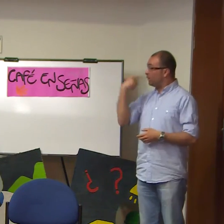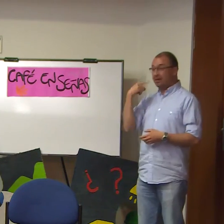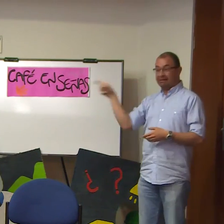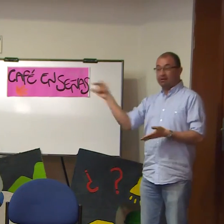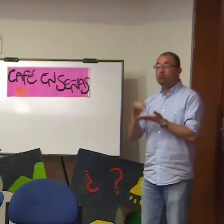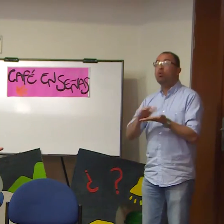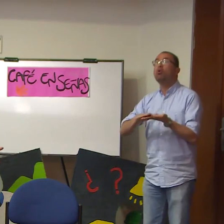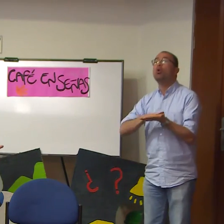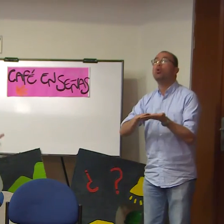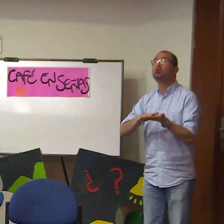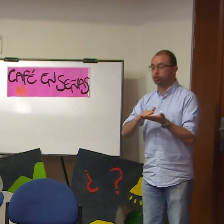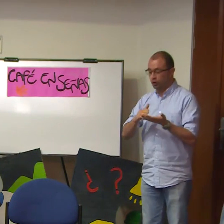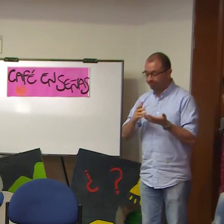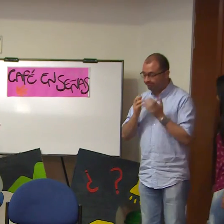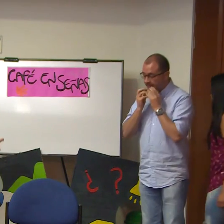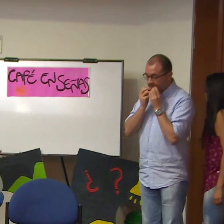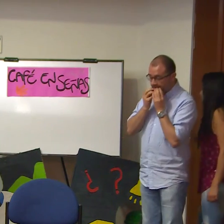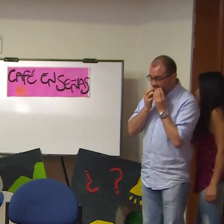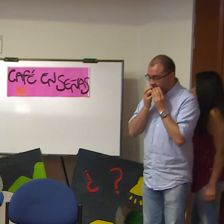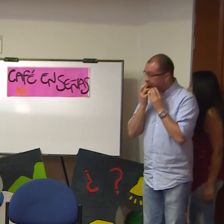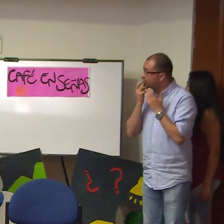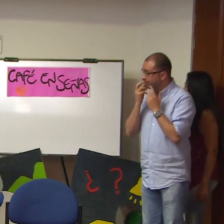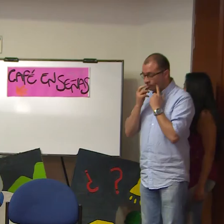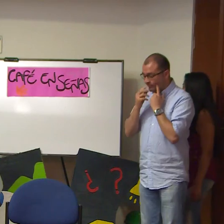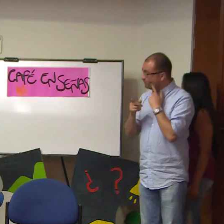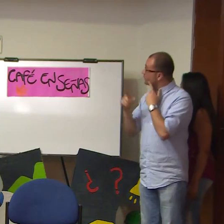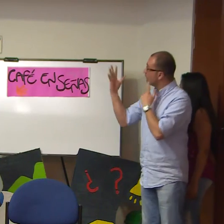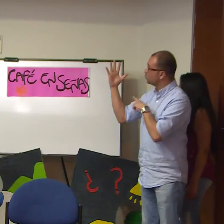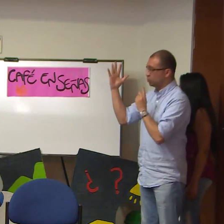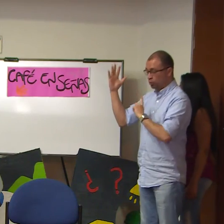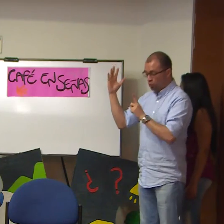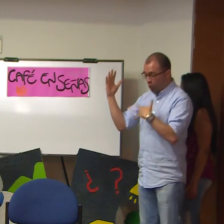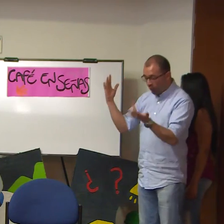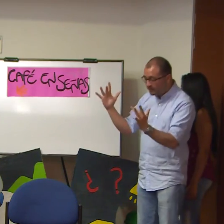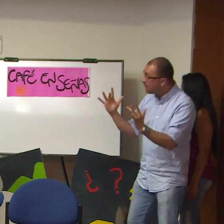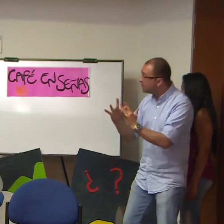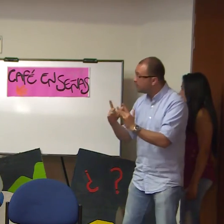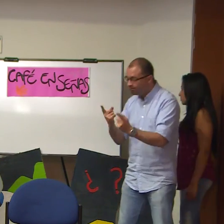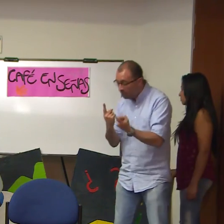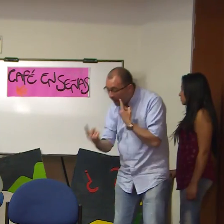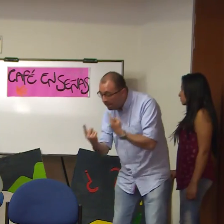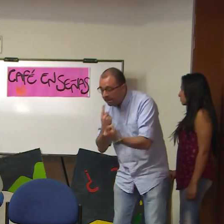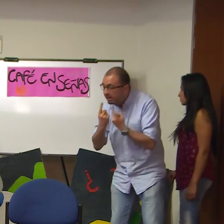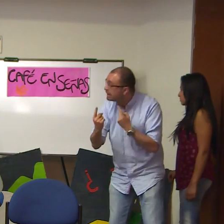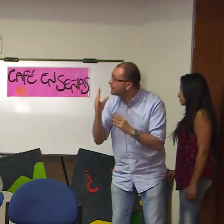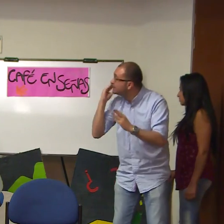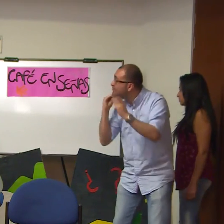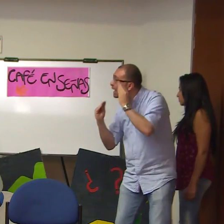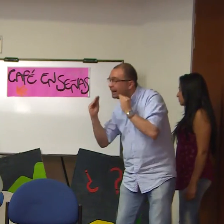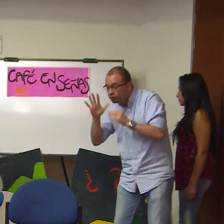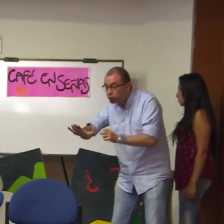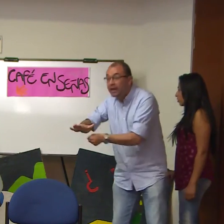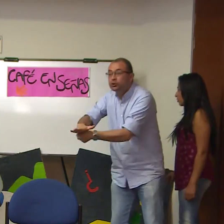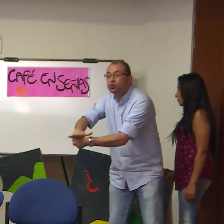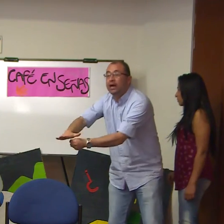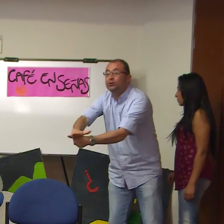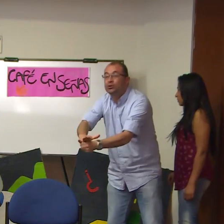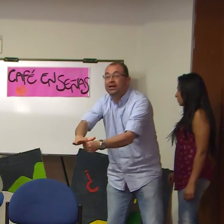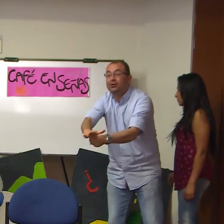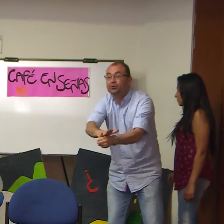solucionar entonces, que la profesora Marta hacía la pregunta, como maestro, pues algunos no van a poder subir el árbol, porque